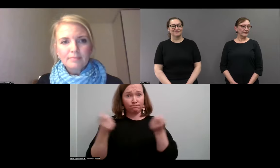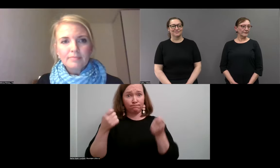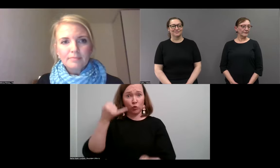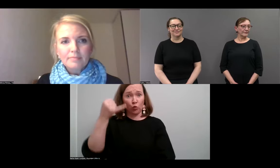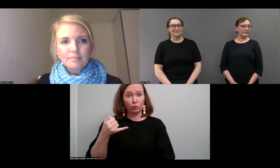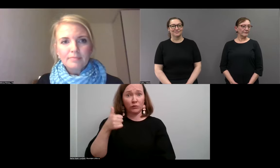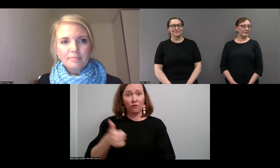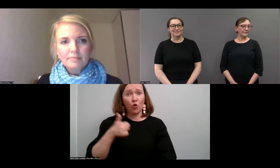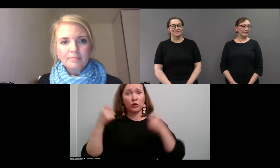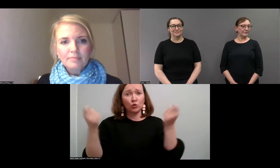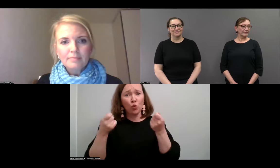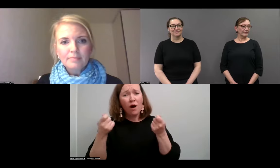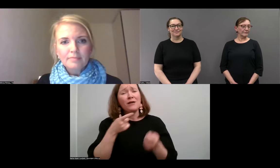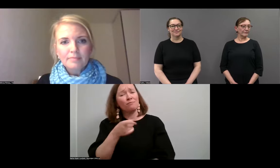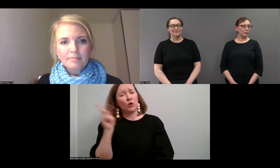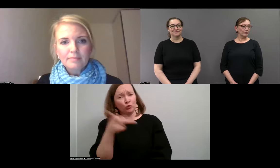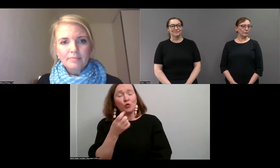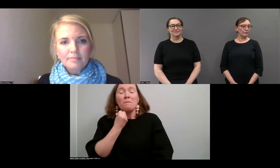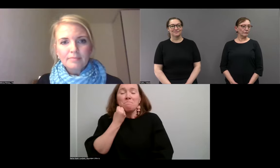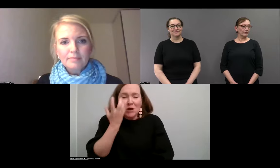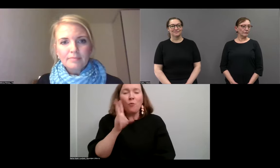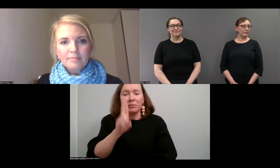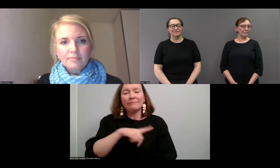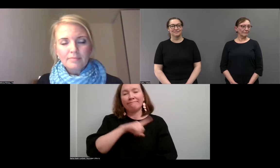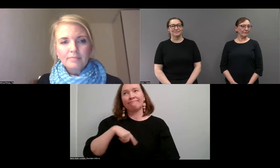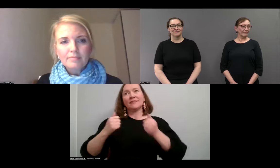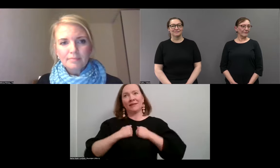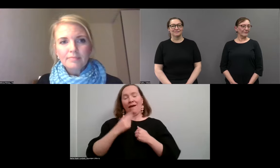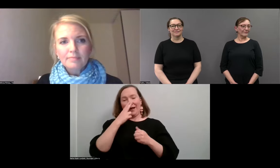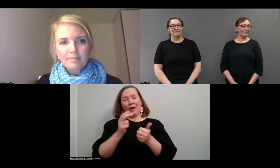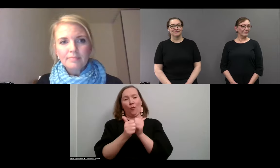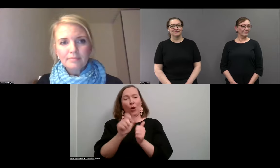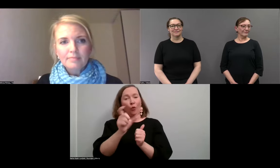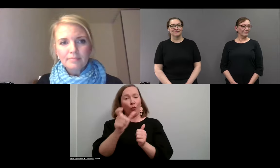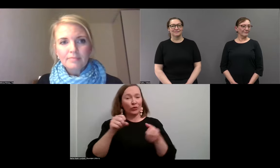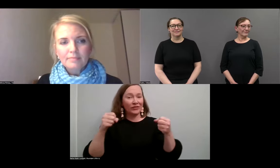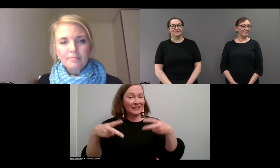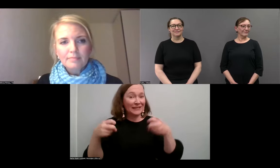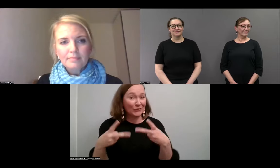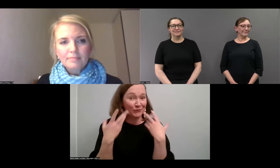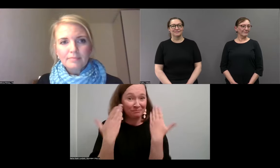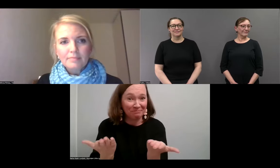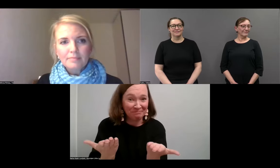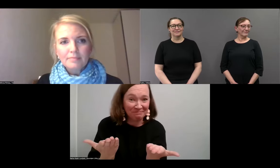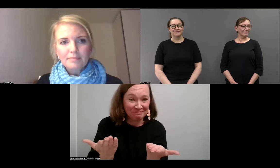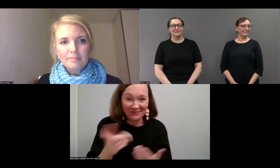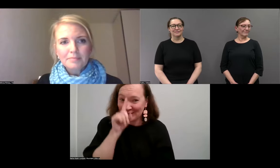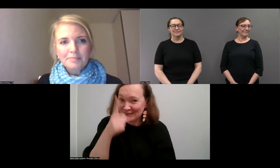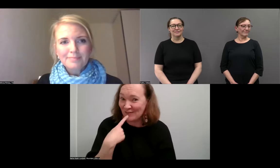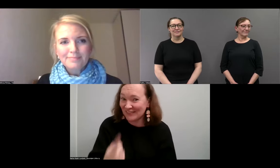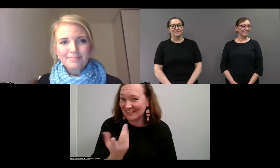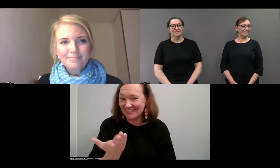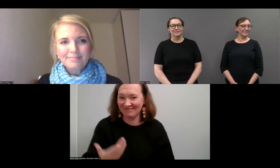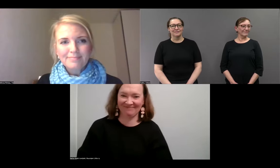ole. Kun urheiluruutu juhli 60-vuotista taivaltaan, niin tässä kysytään, että milloin me saamme